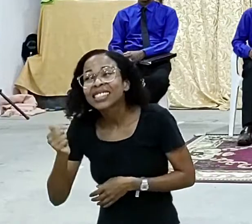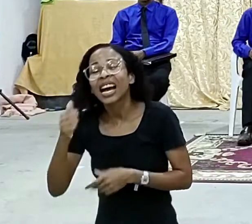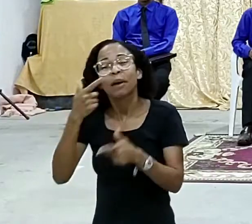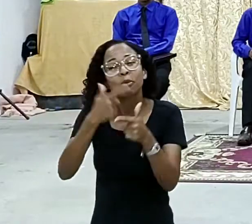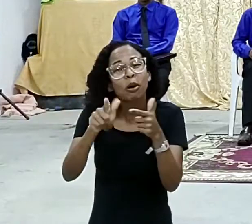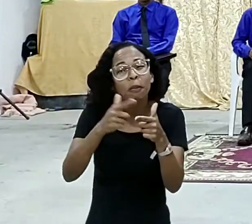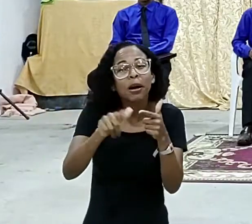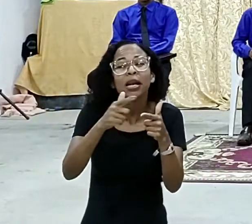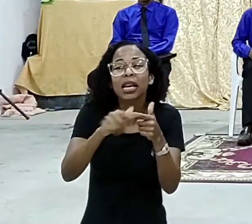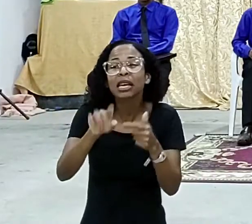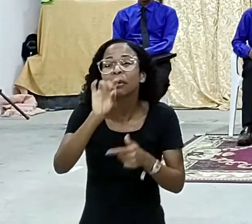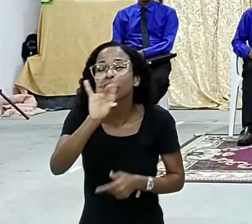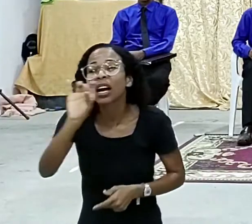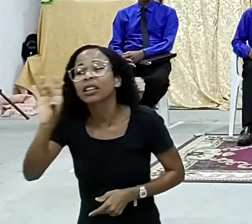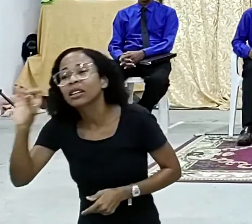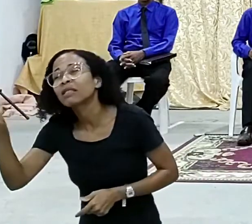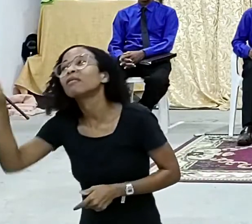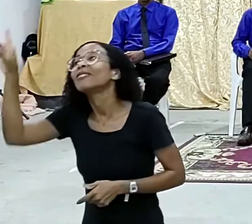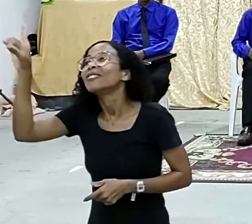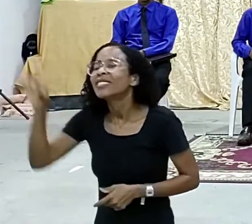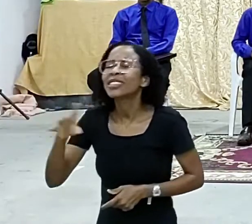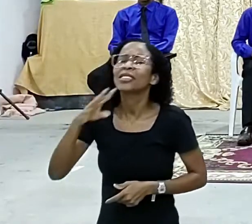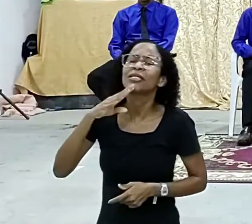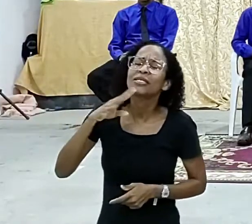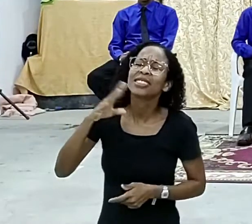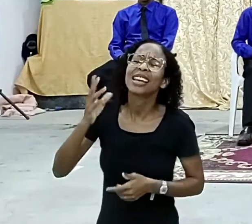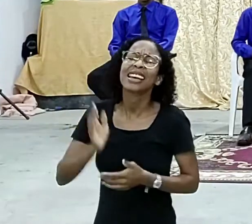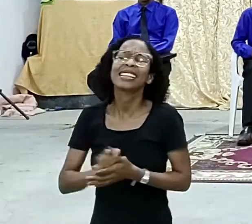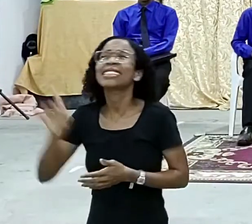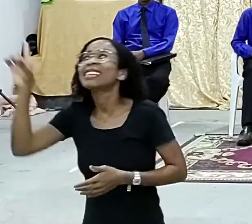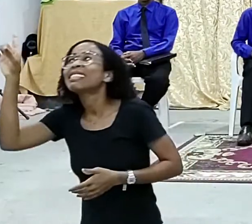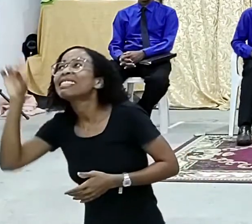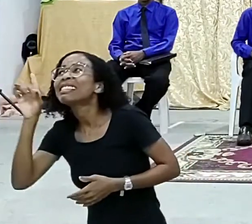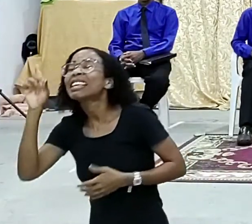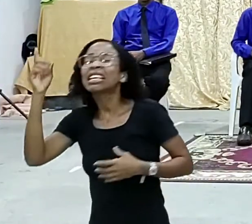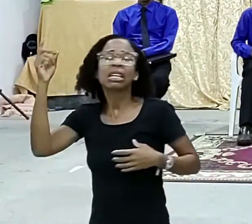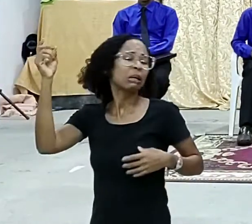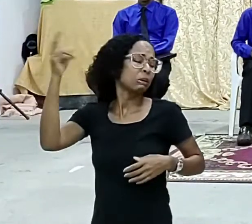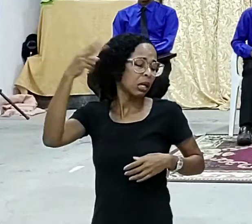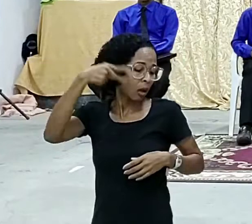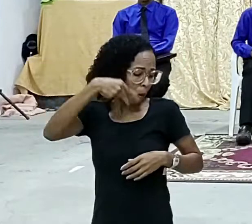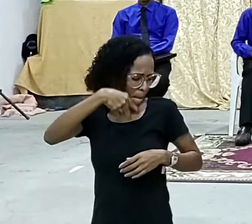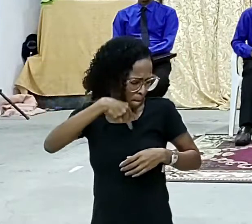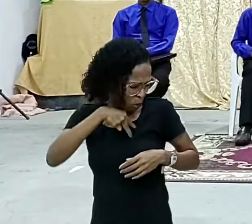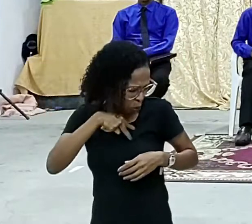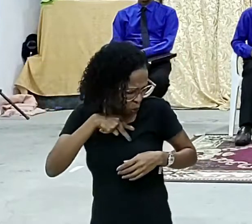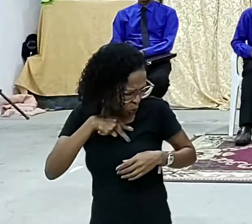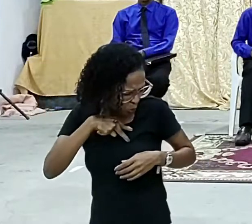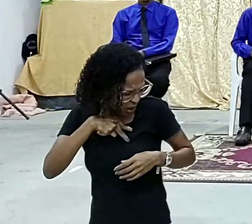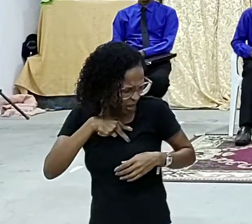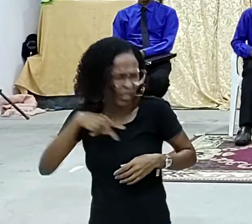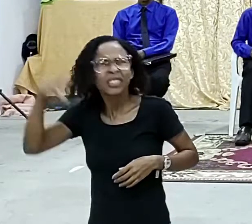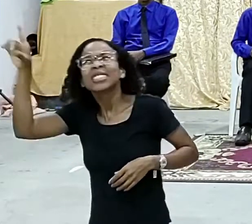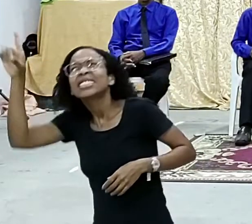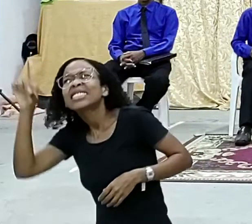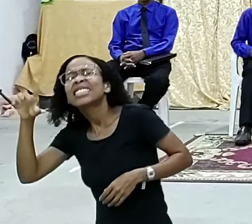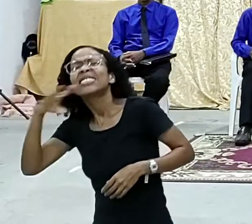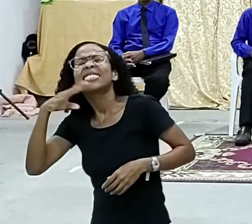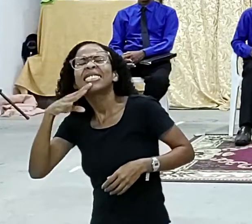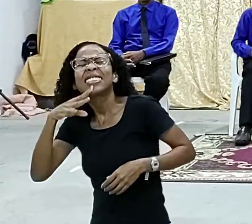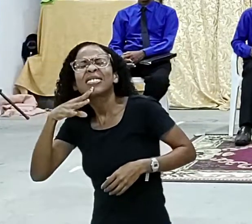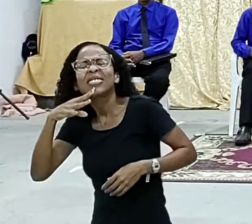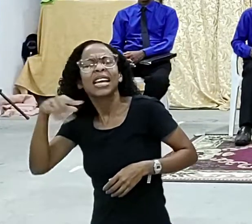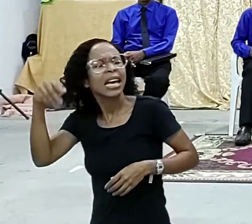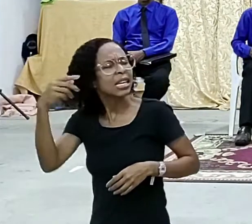Só Deus, ele conhece o nosso ser. Só Deus, ele conhece o nosso interior. Sabe a batalha